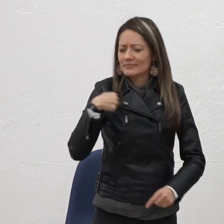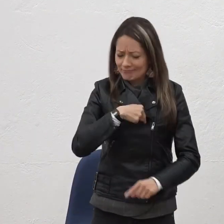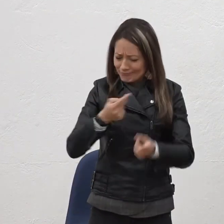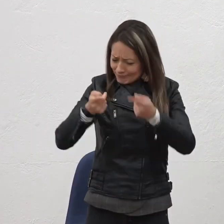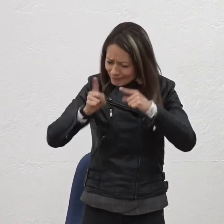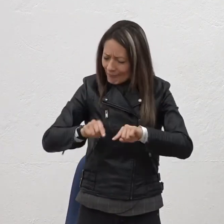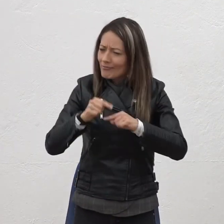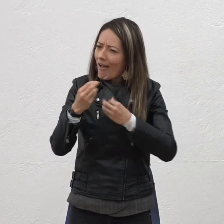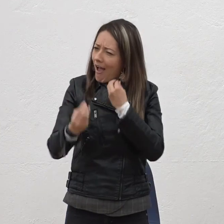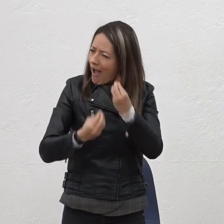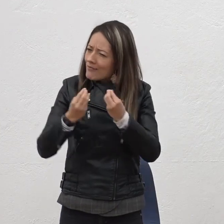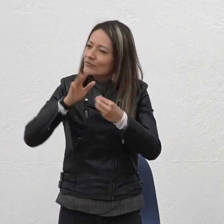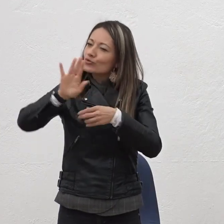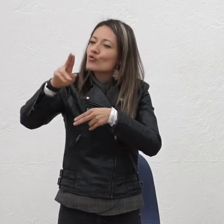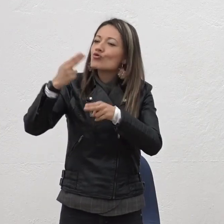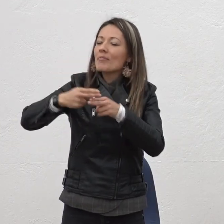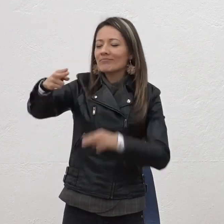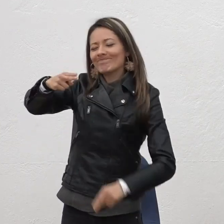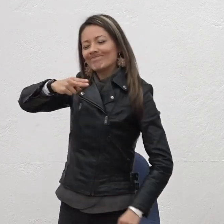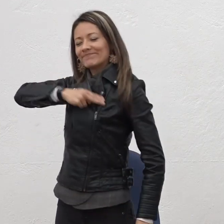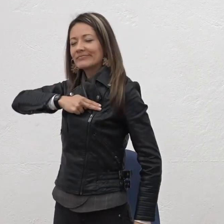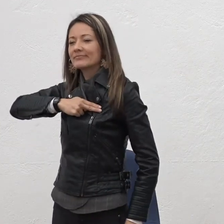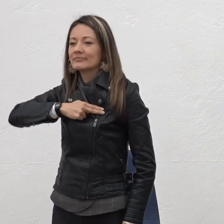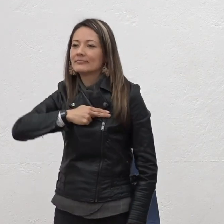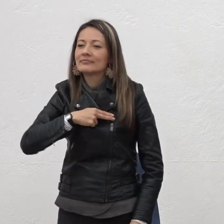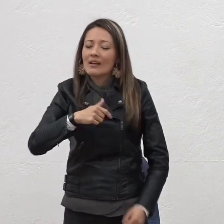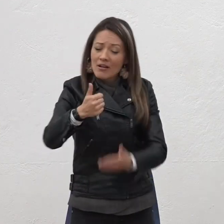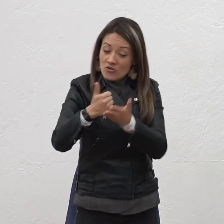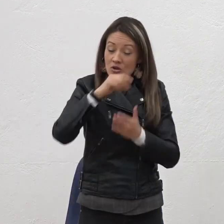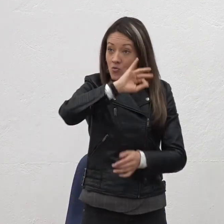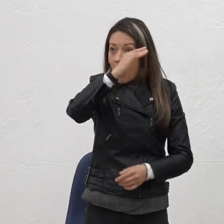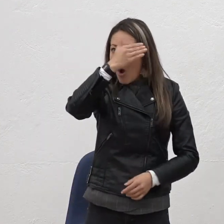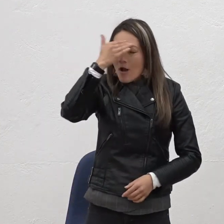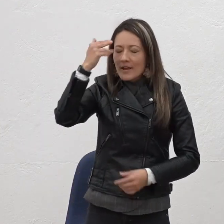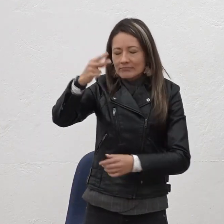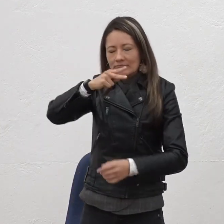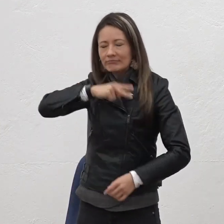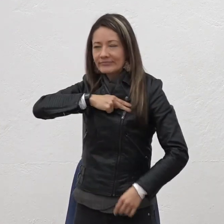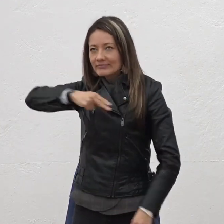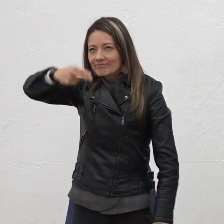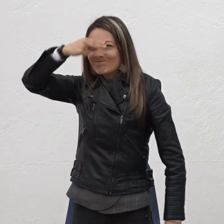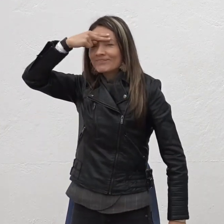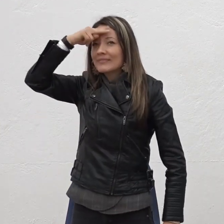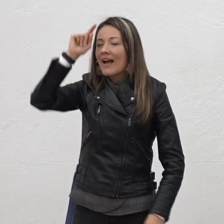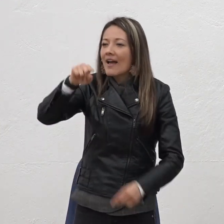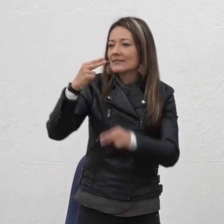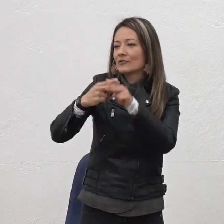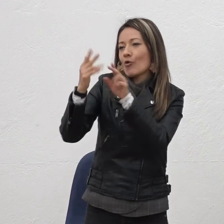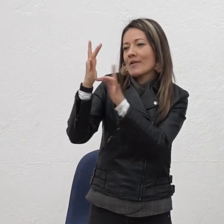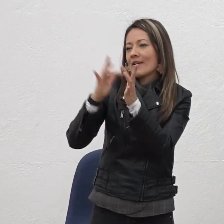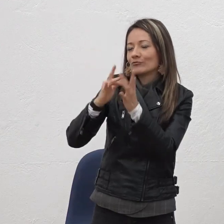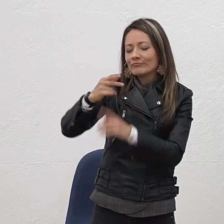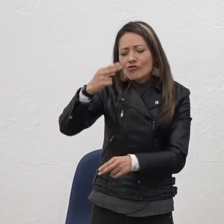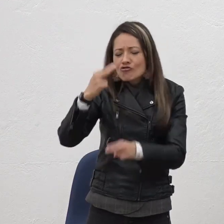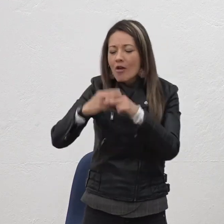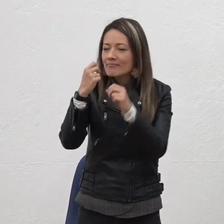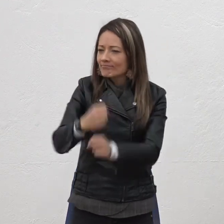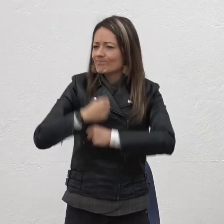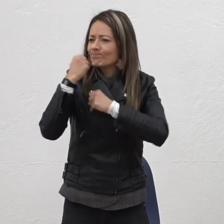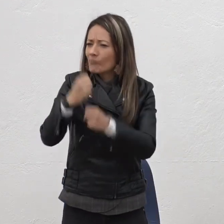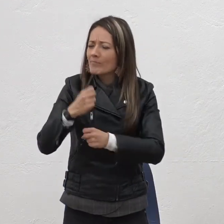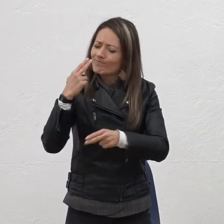podamos hacerlo en tu nombre. Ayúdanos a no olvidarnos del nombre que nos has dado. Nombre de poder,